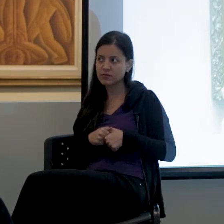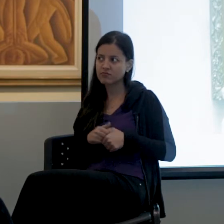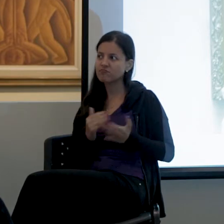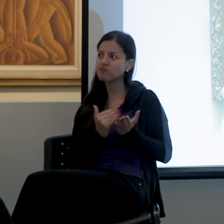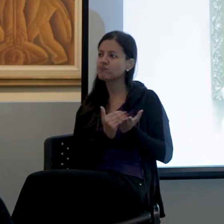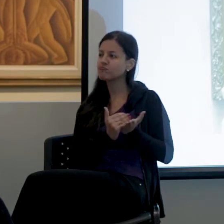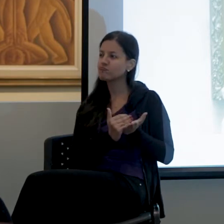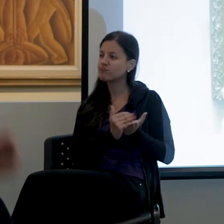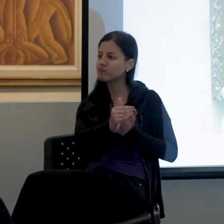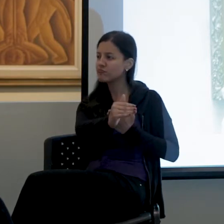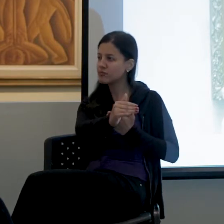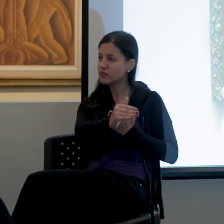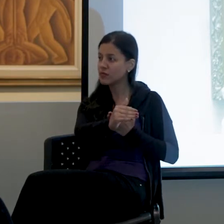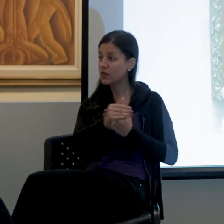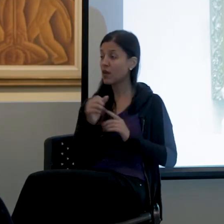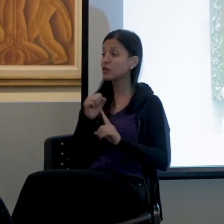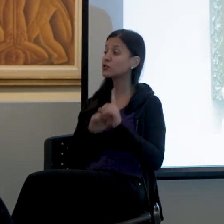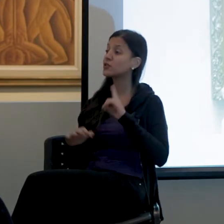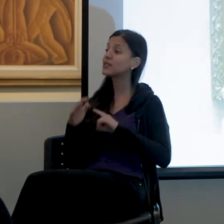execrados pela sociedade de bem,